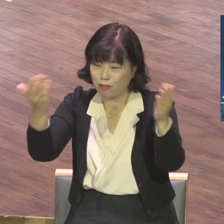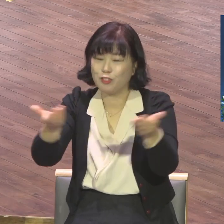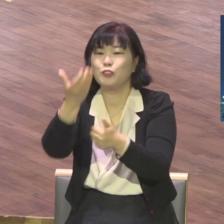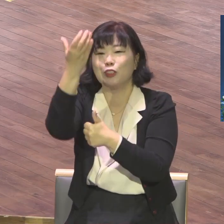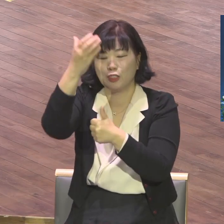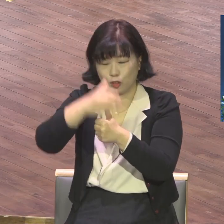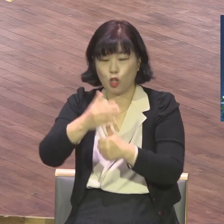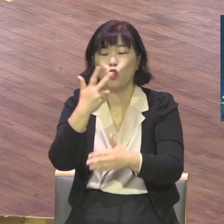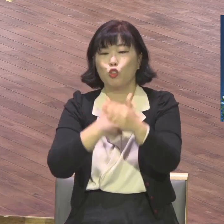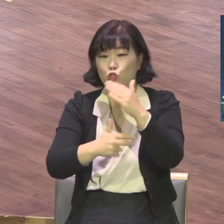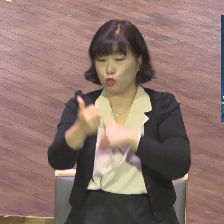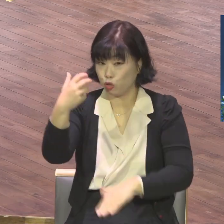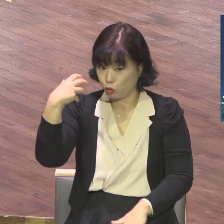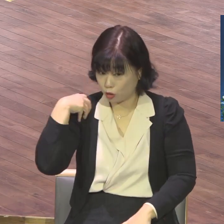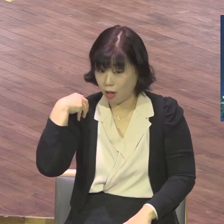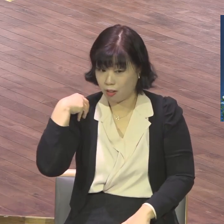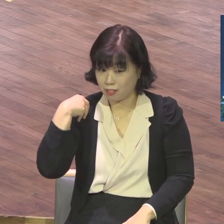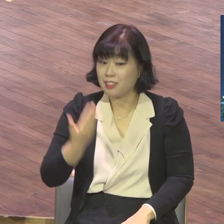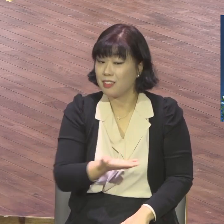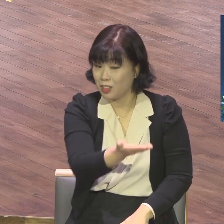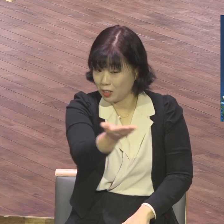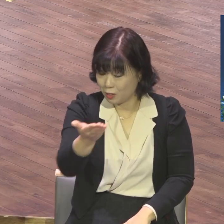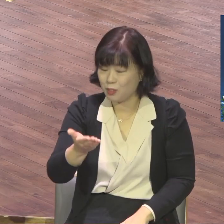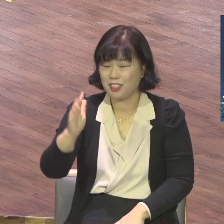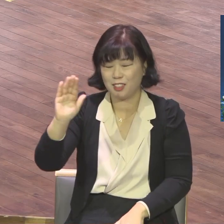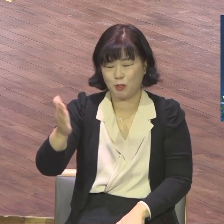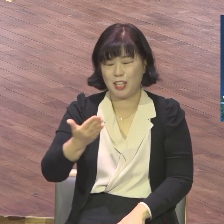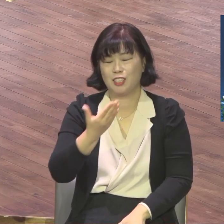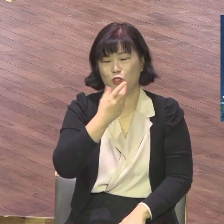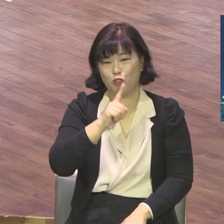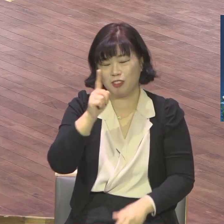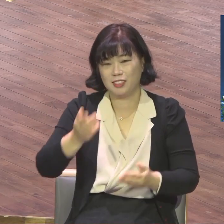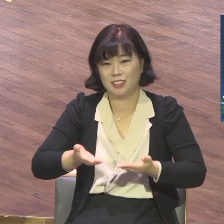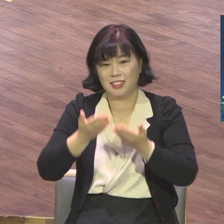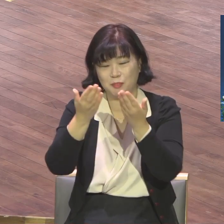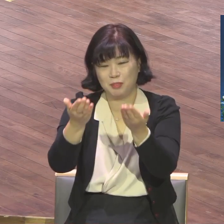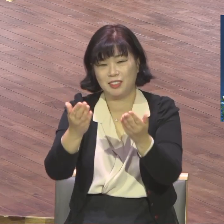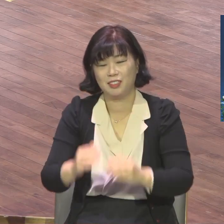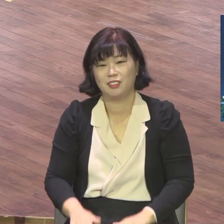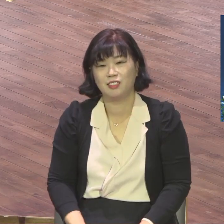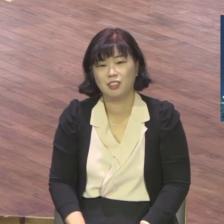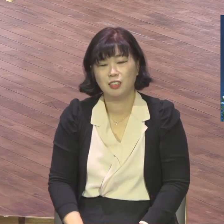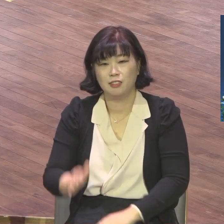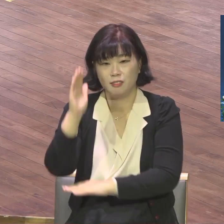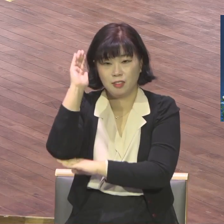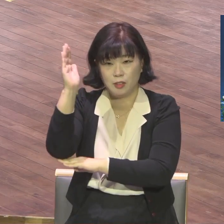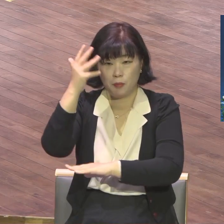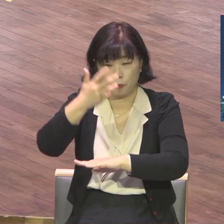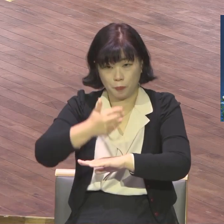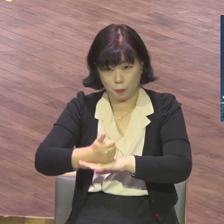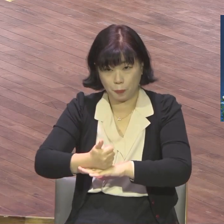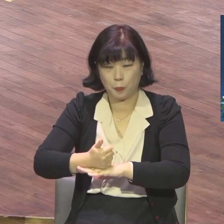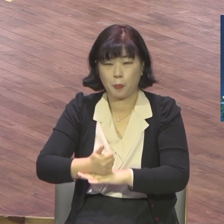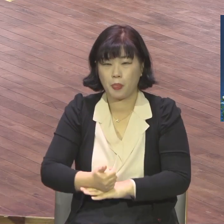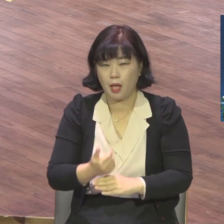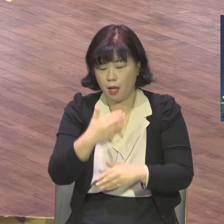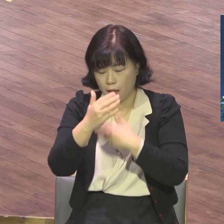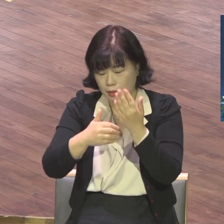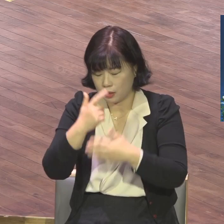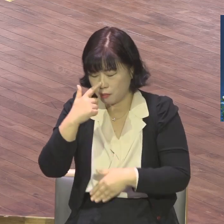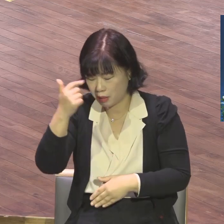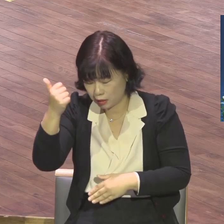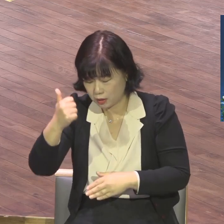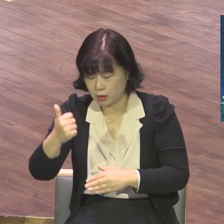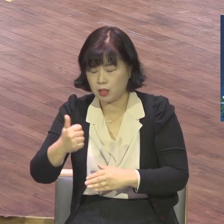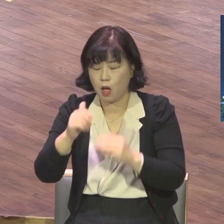주역에 모두 다 쓰임 받게 되기를 주님으로 축복합니다. 기도합시다. 아버지 하나님, 영계